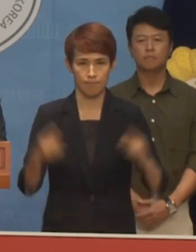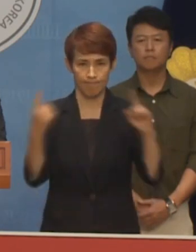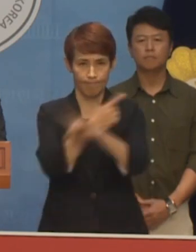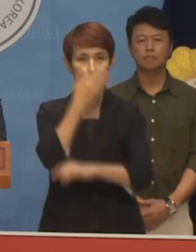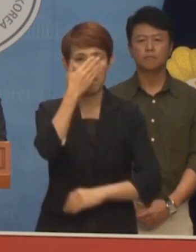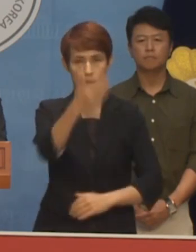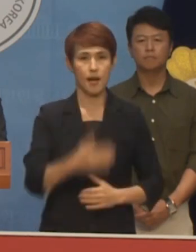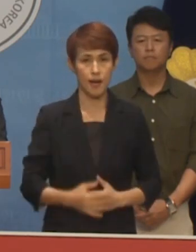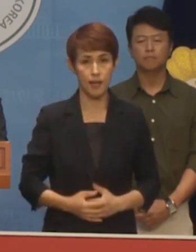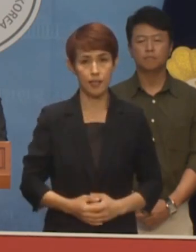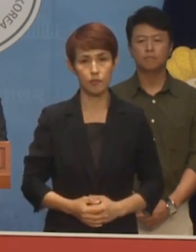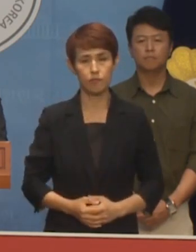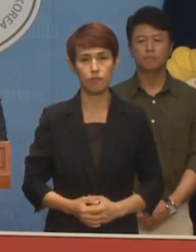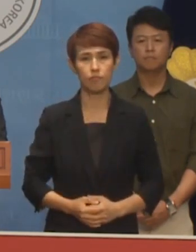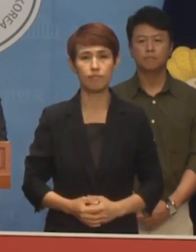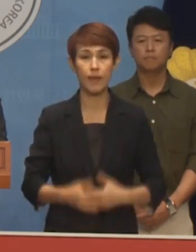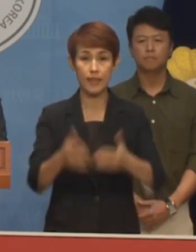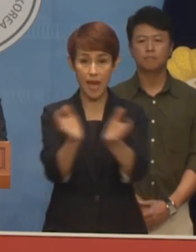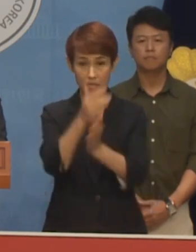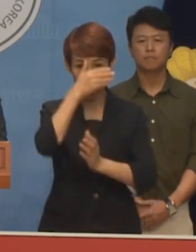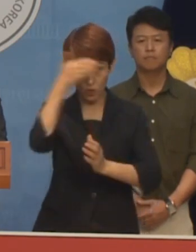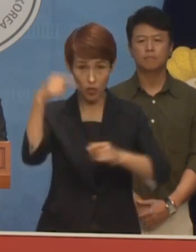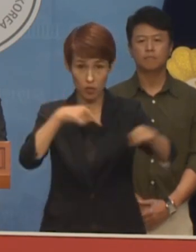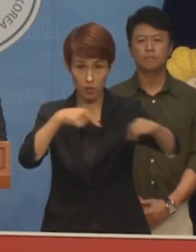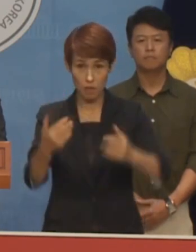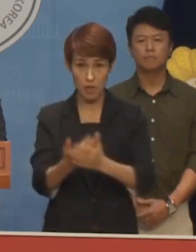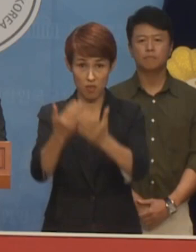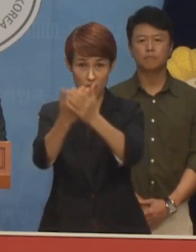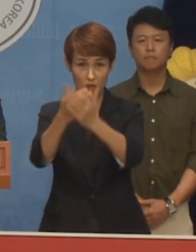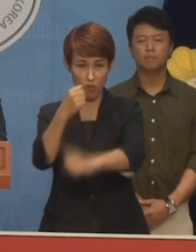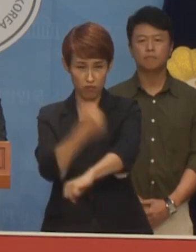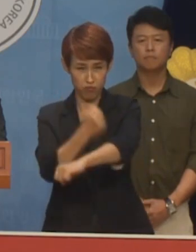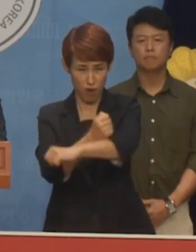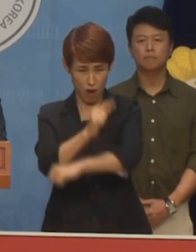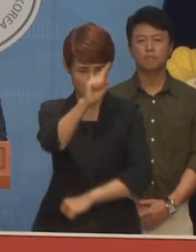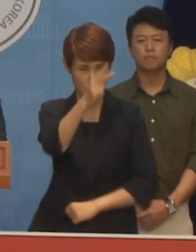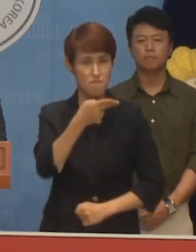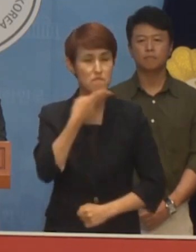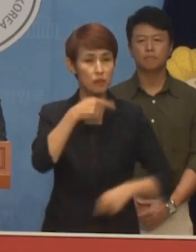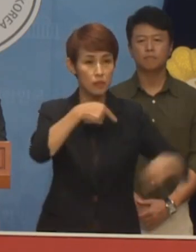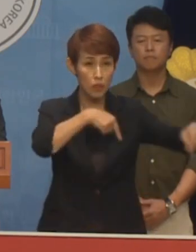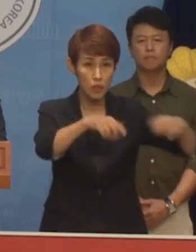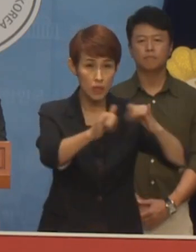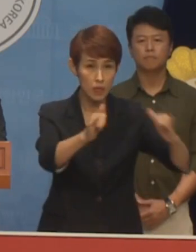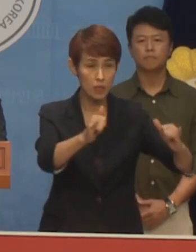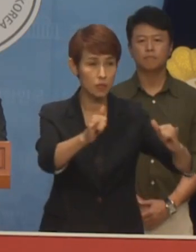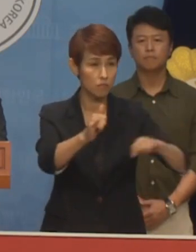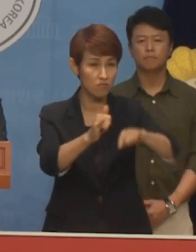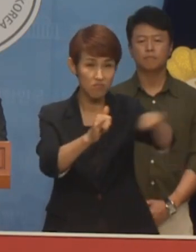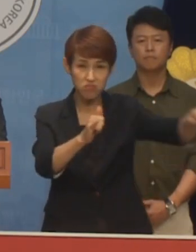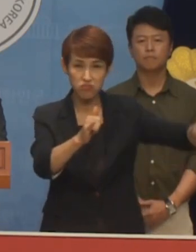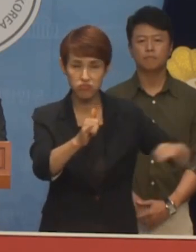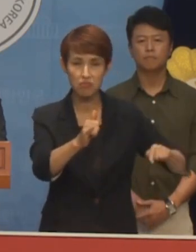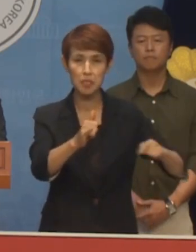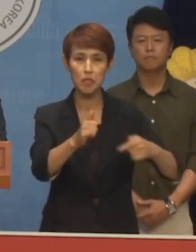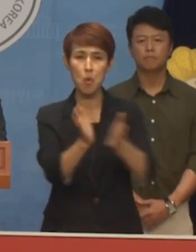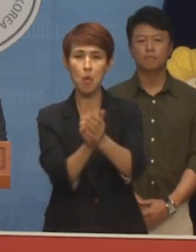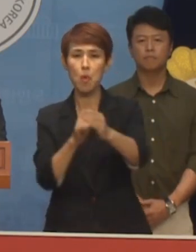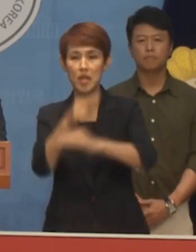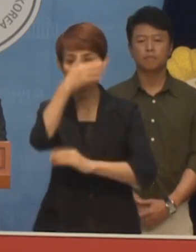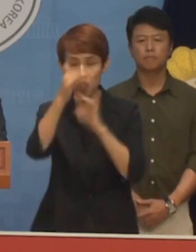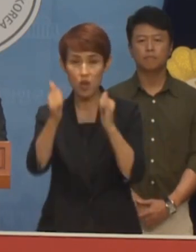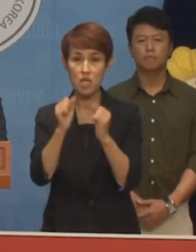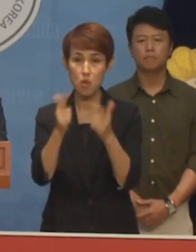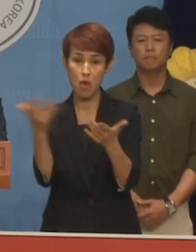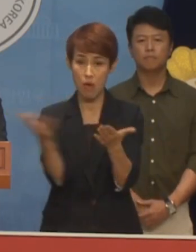있습니다. 당 청년 정치 발전에 아무런 기여도 하지 않은 현역 정치인이 나서서 원외 청년들의 기회를 노리는